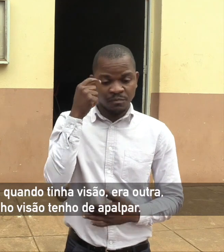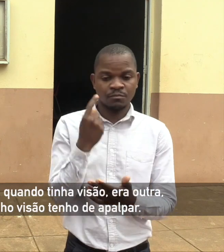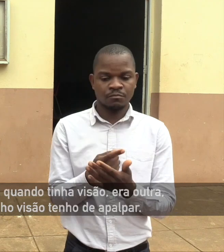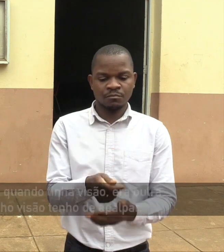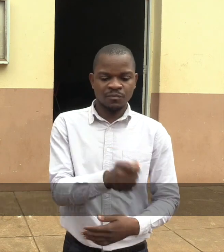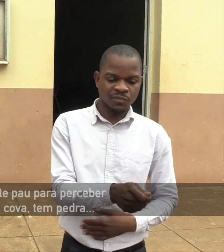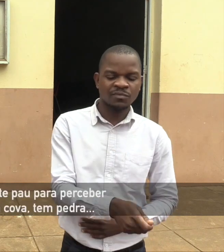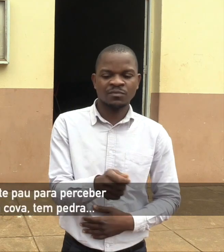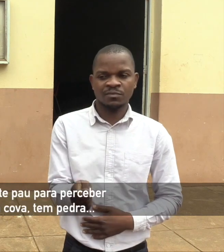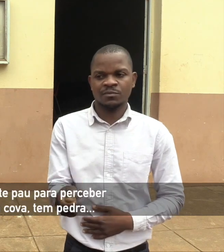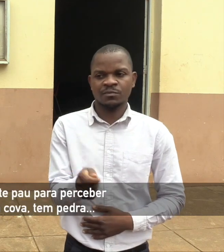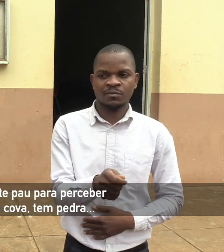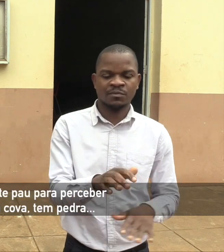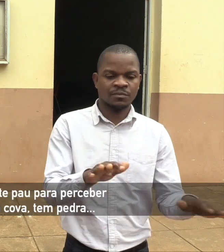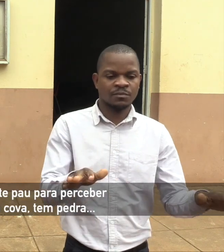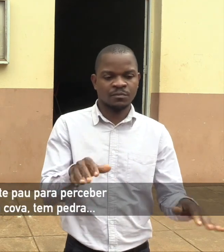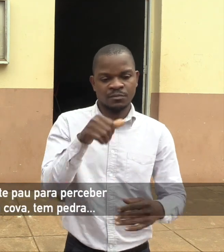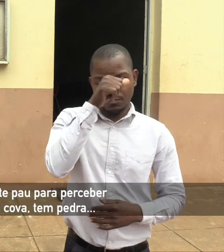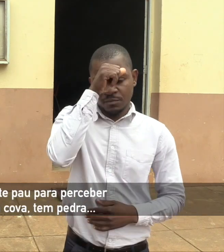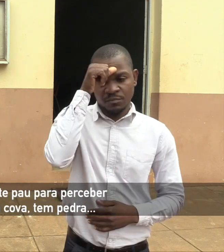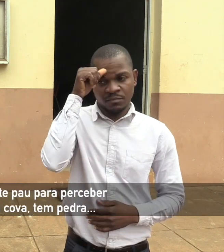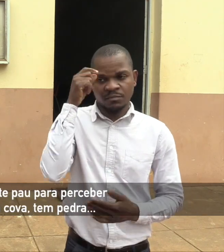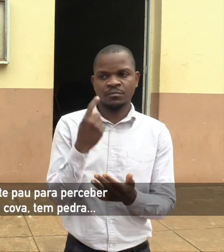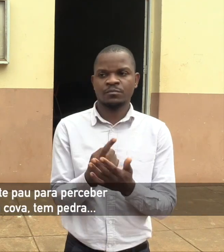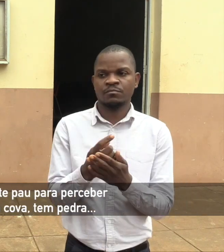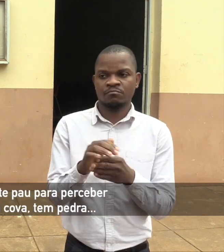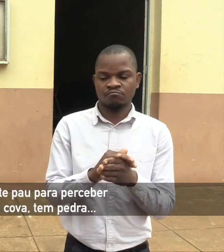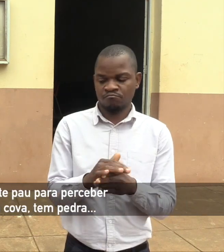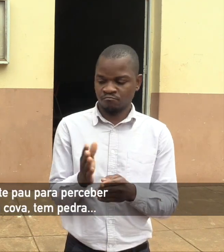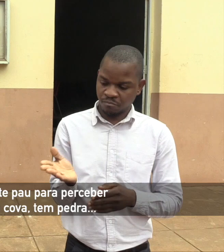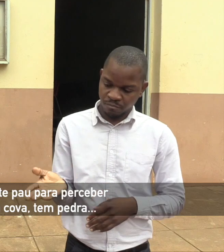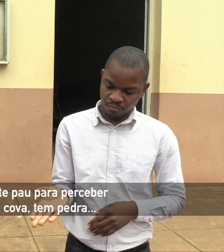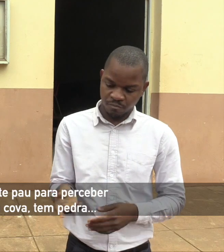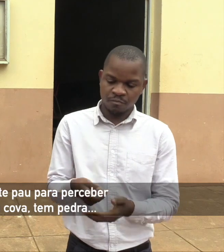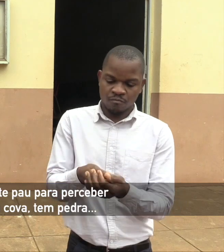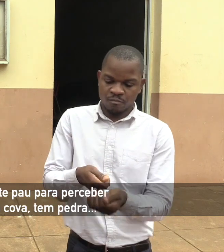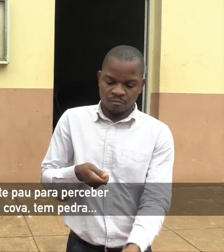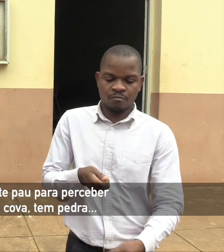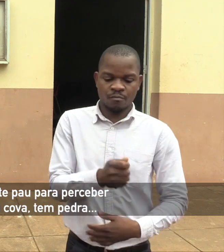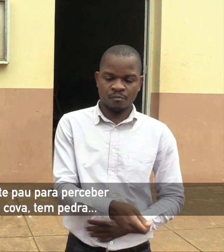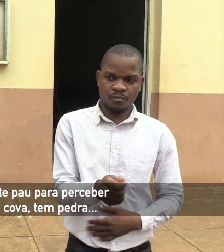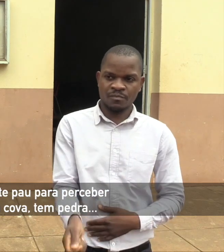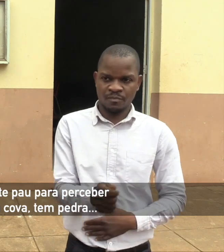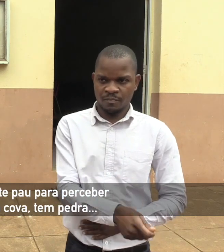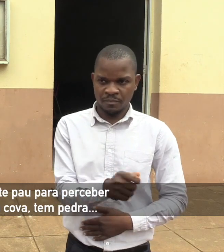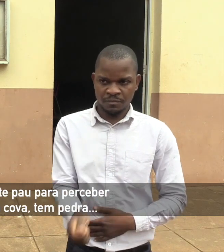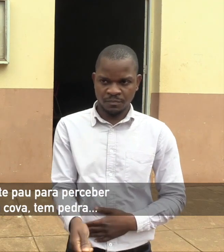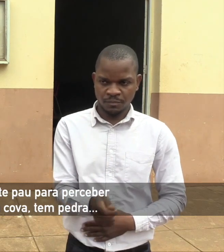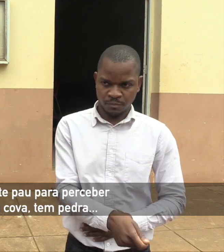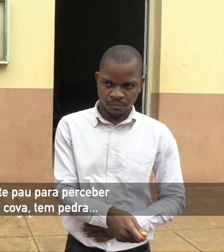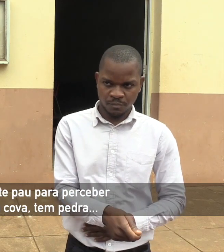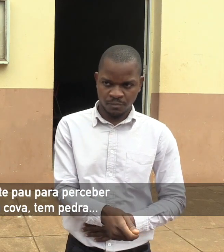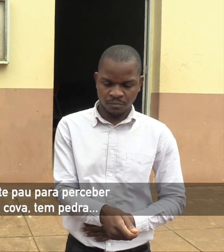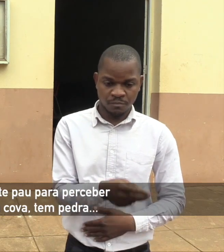palpar. Então, tenho que usar este pau aqui para palpar o chão, ver o que acontecendo aqui.